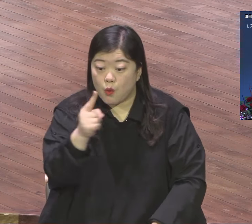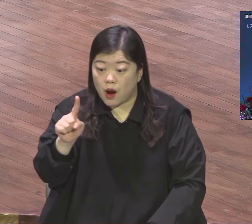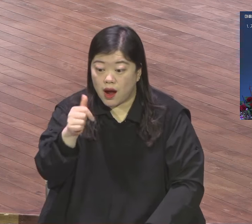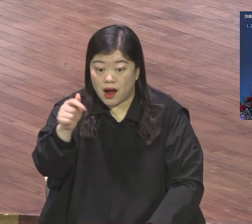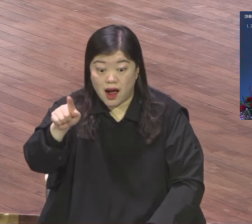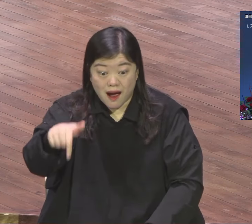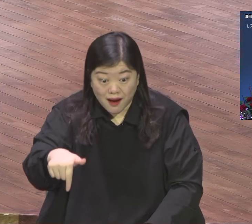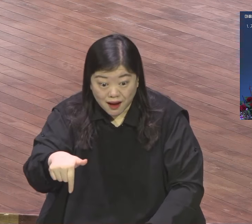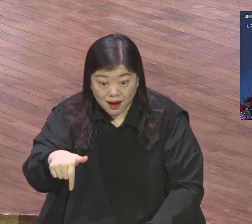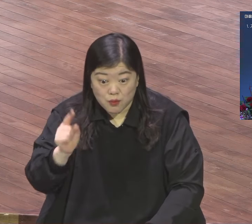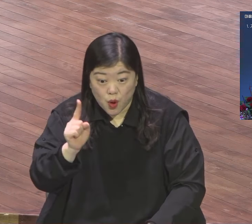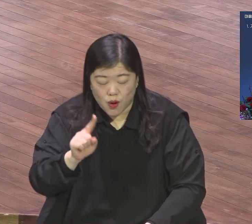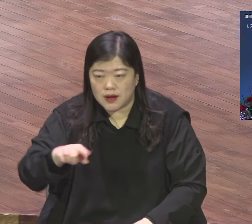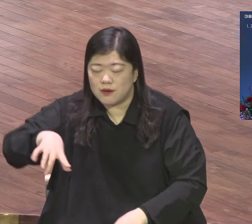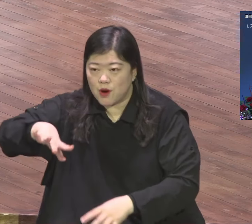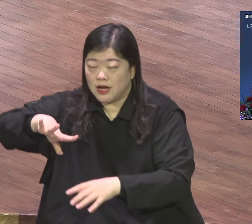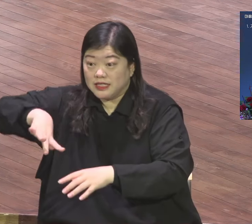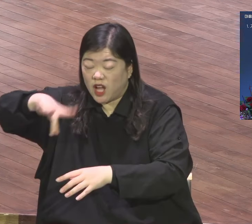말이지요.